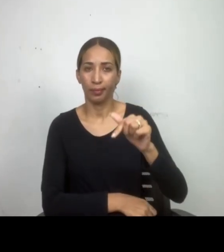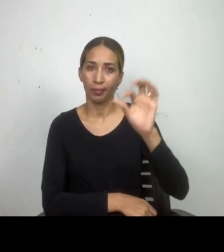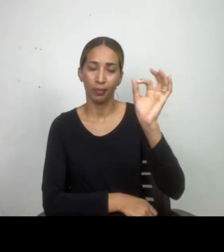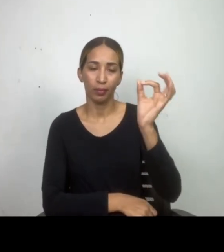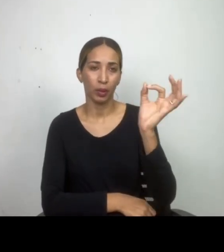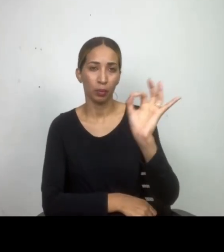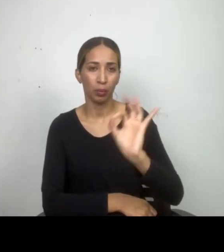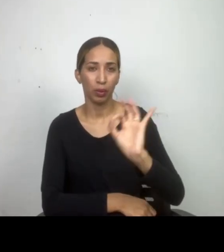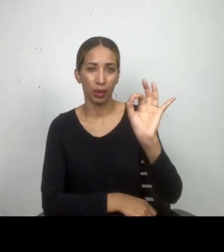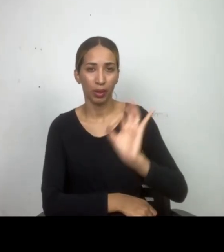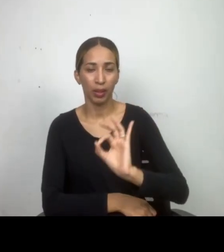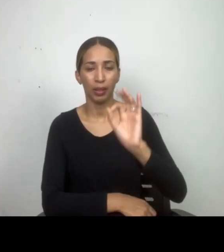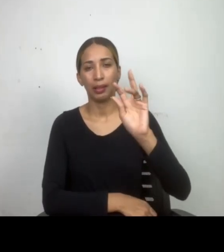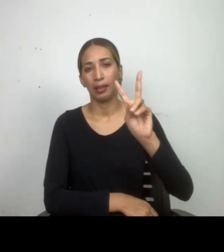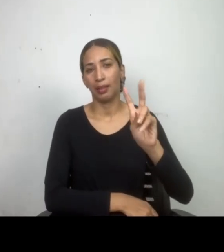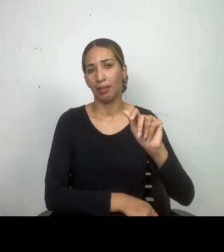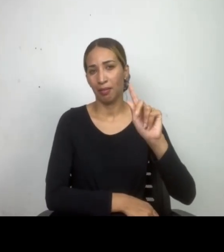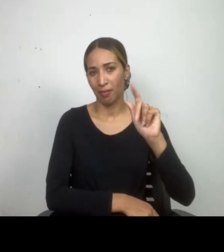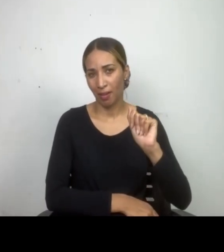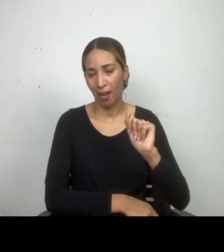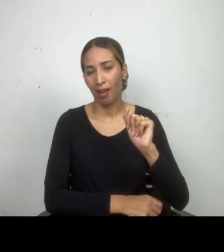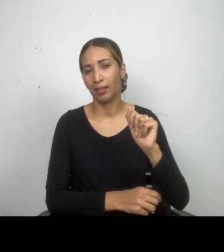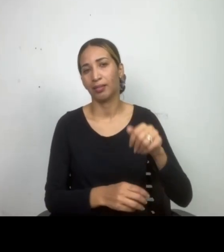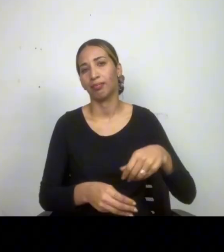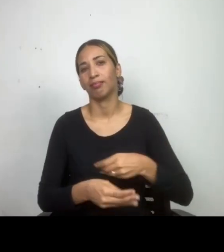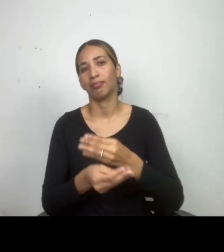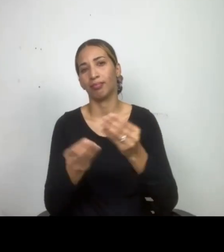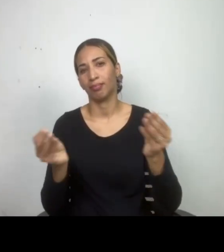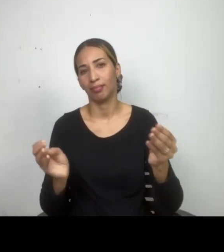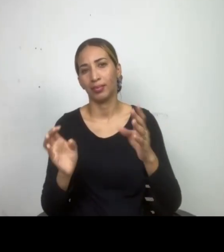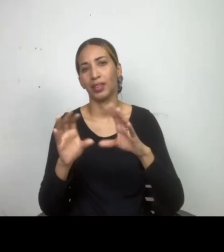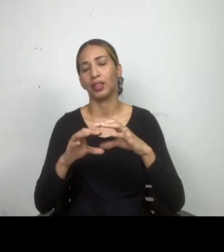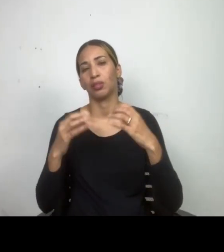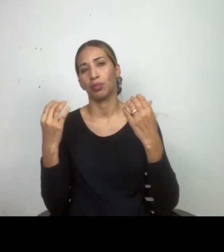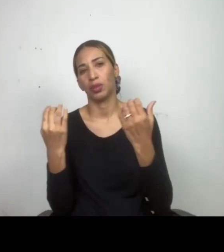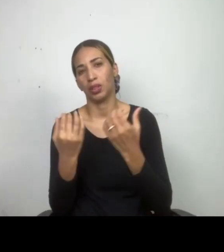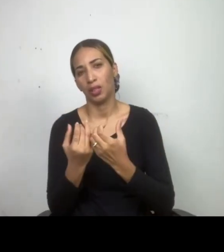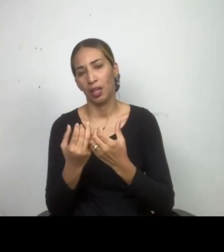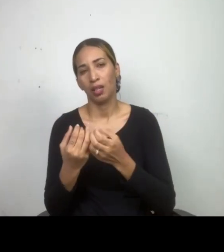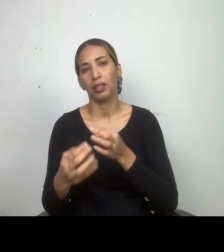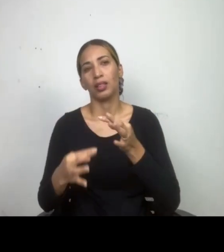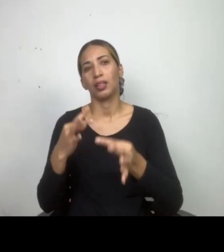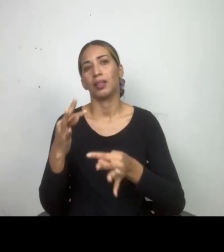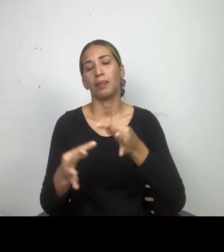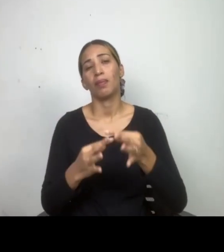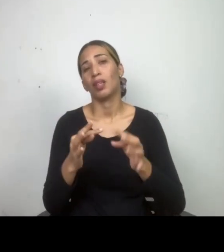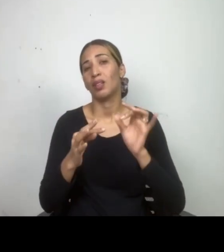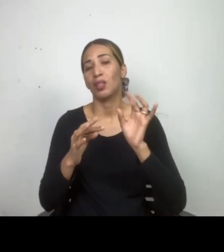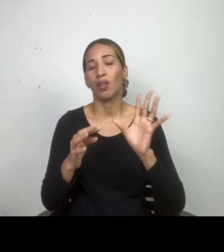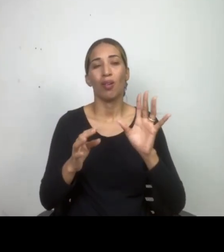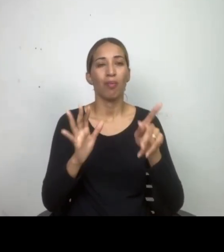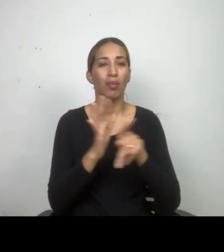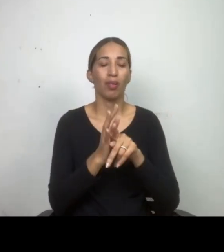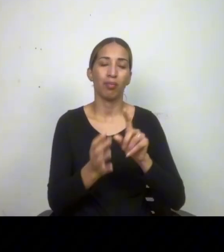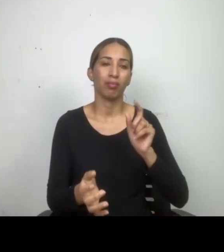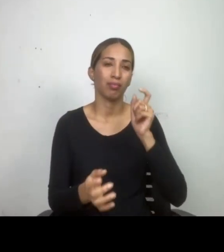das vagas oferecidas nas comunidades terapêuticas, que são comunidades de cunho religioso,